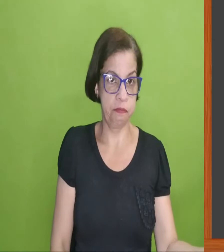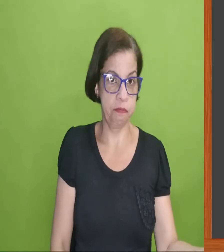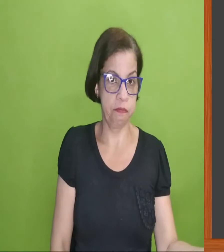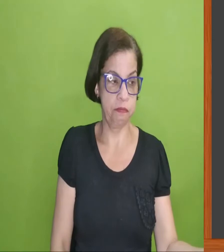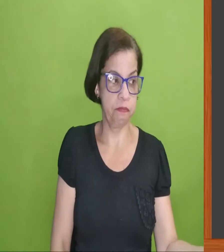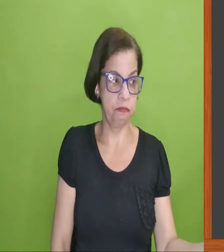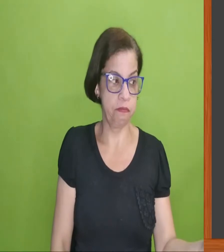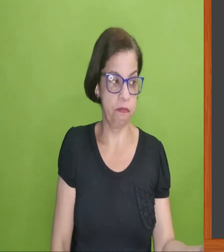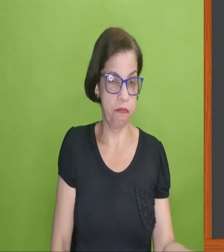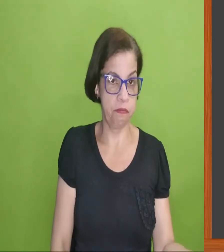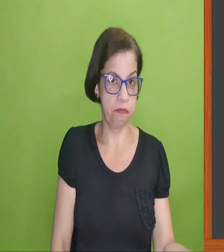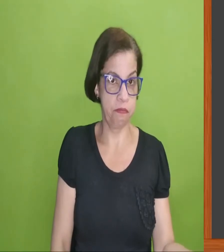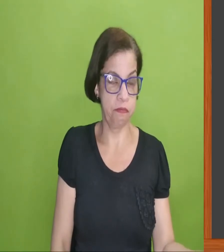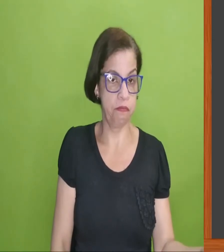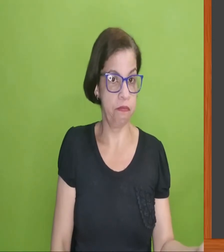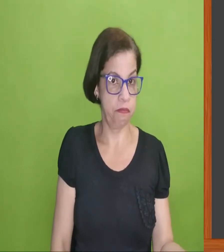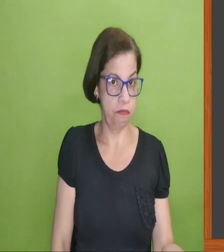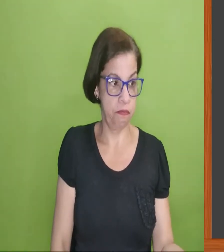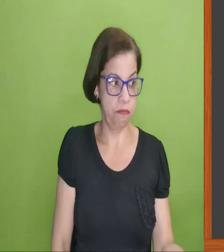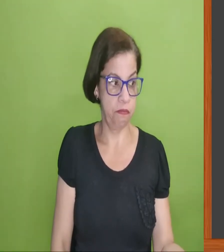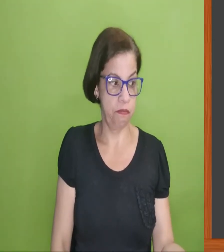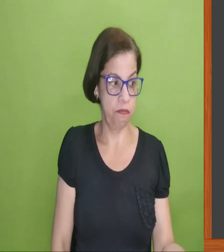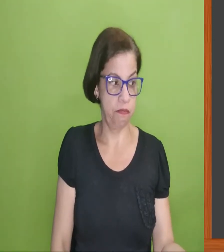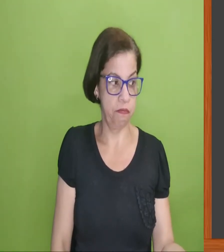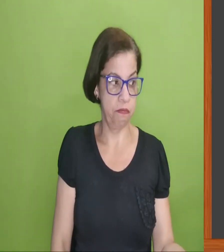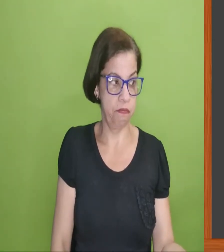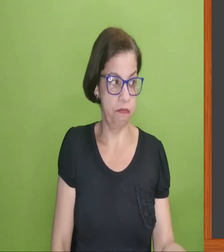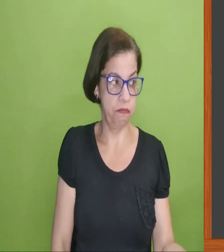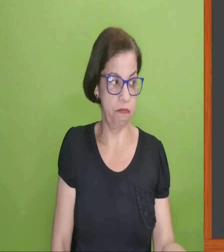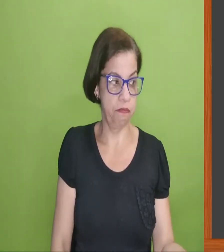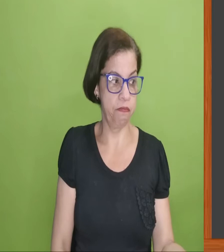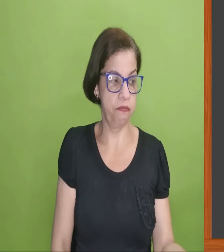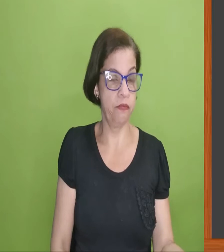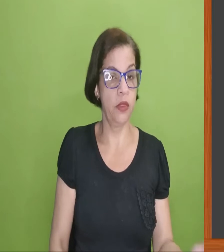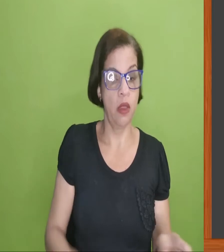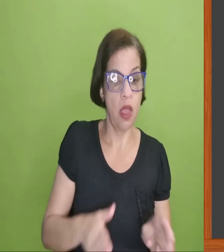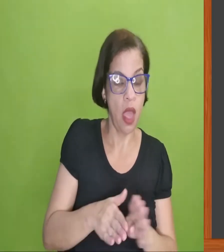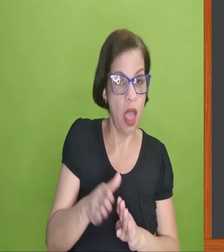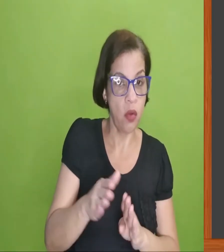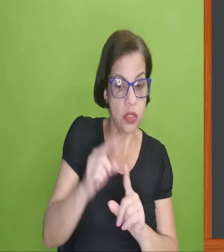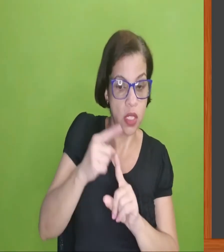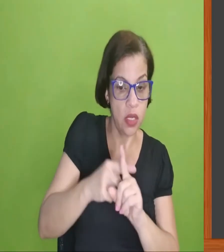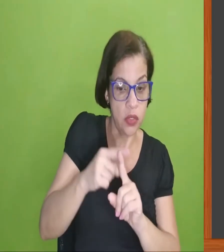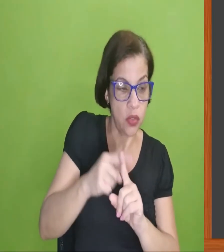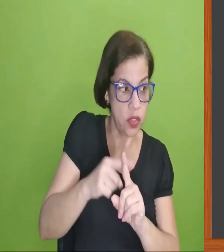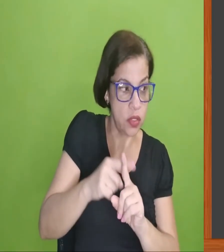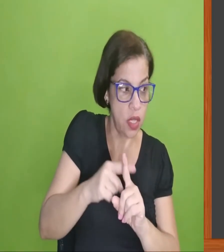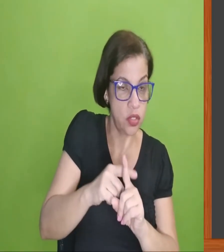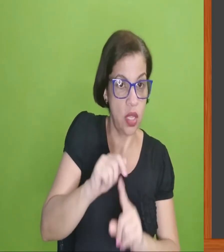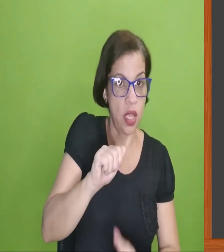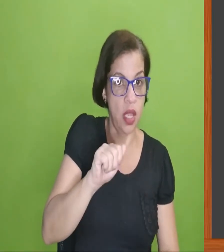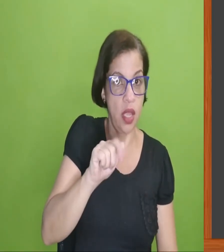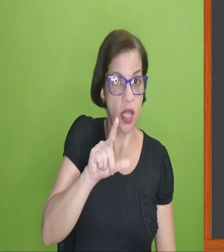das enzimas hepáticas, mialgia e rabdomiólise. Recomenda-se dosagem de ALT